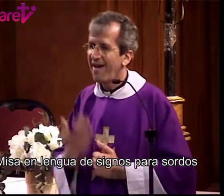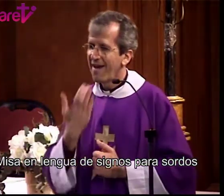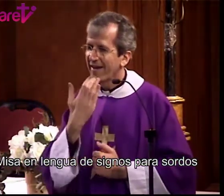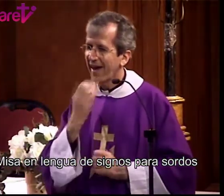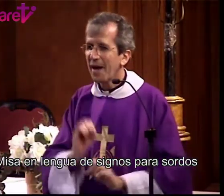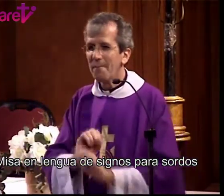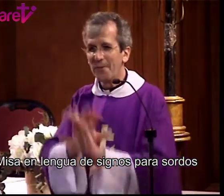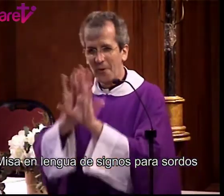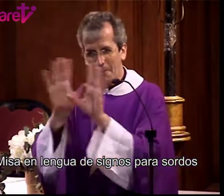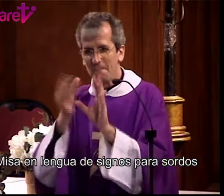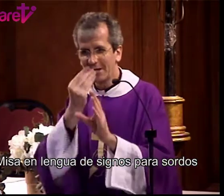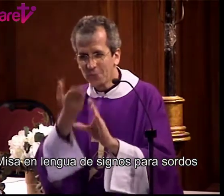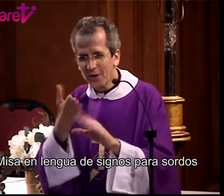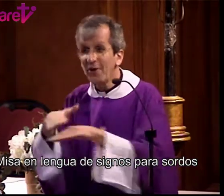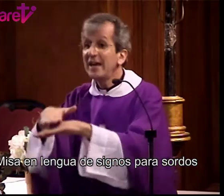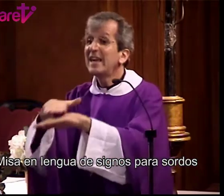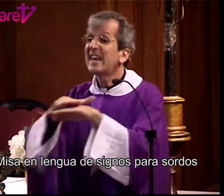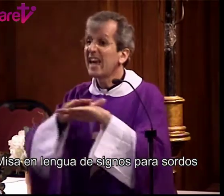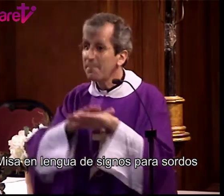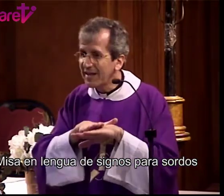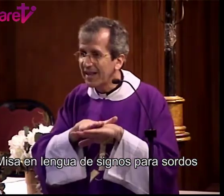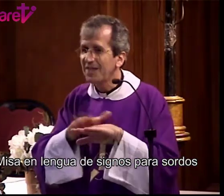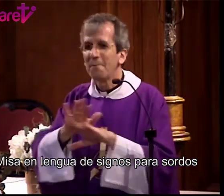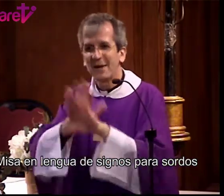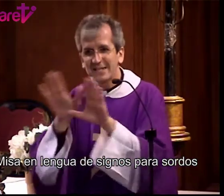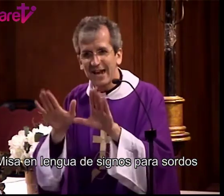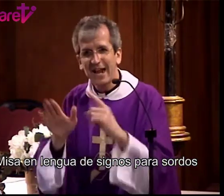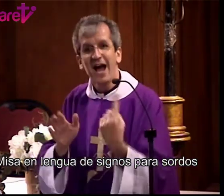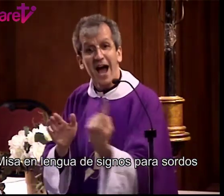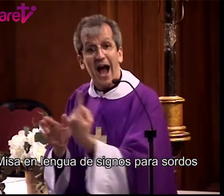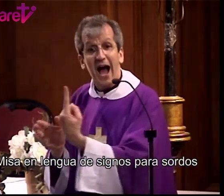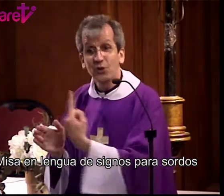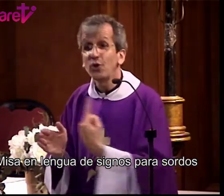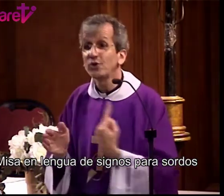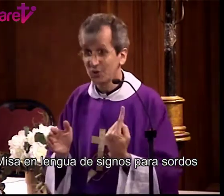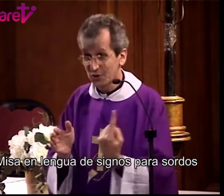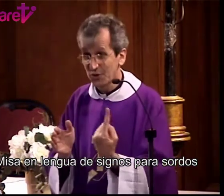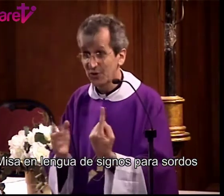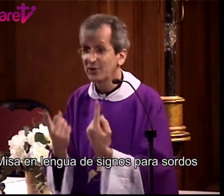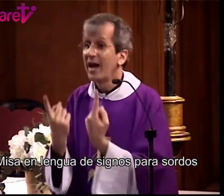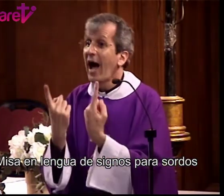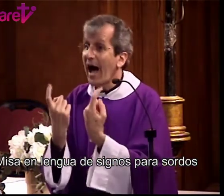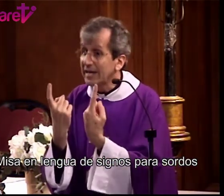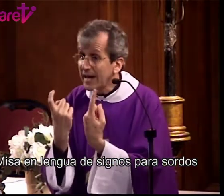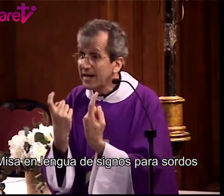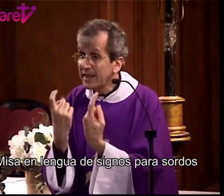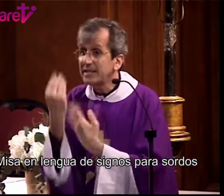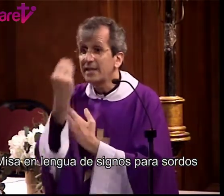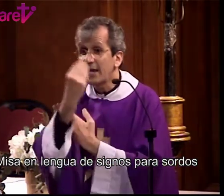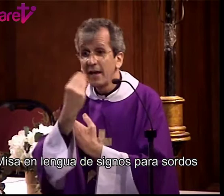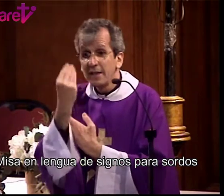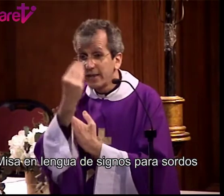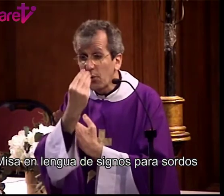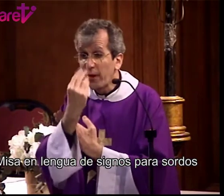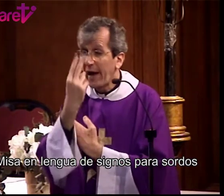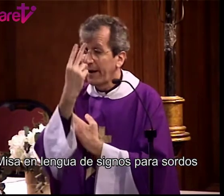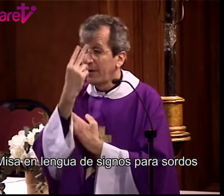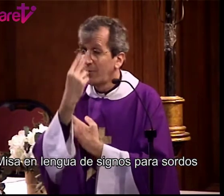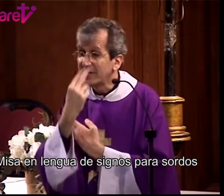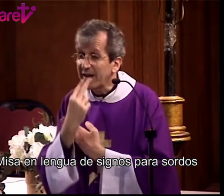¡Qué ejemplo más bueno y qué invitación más clara a todos nosotros, a esa necesidad de curar nuestra